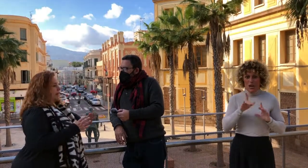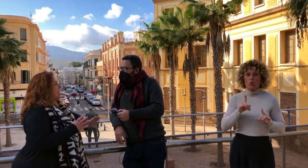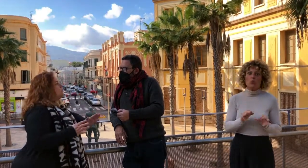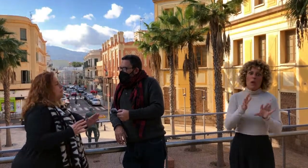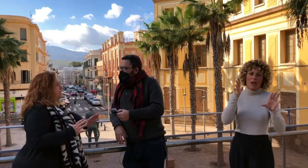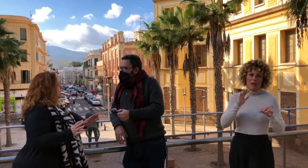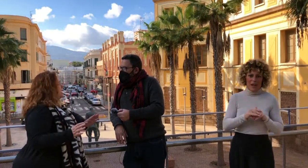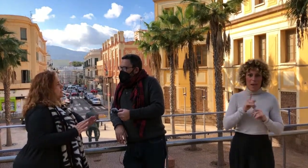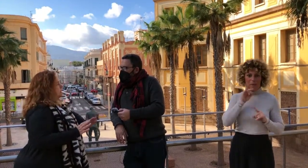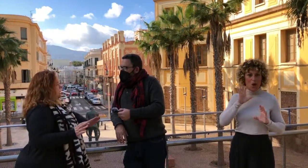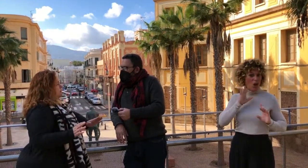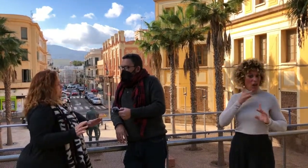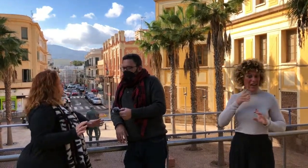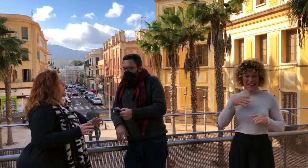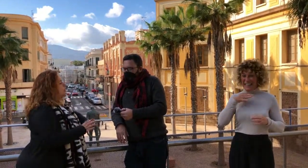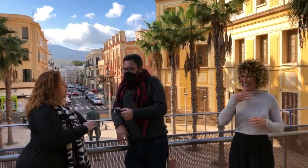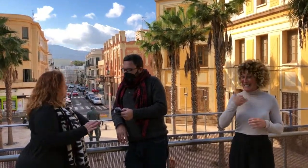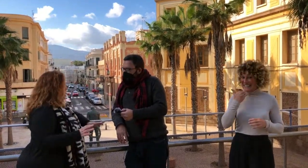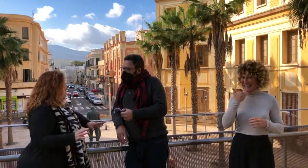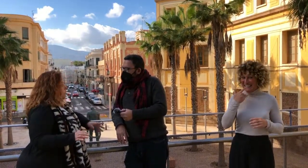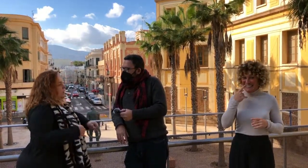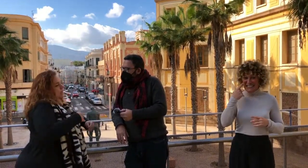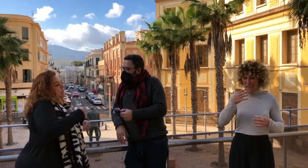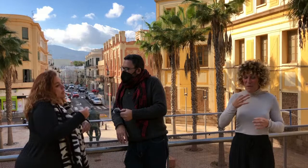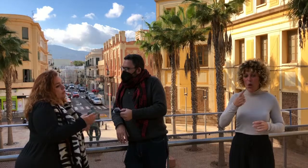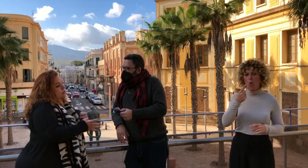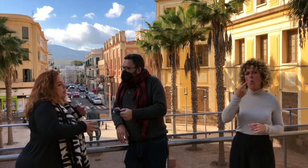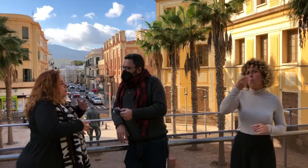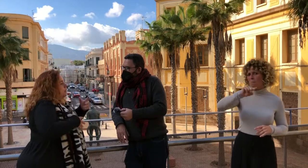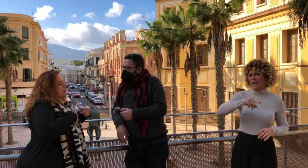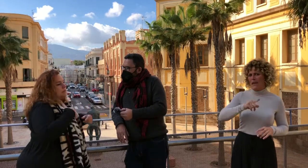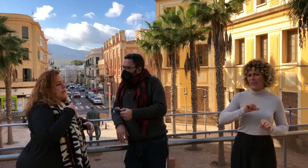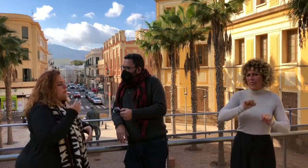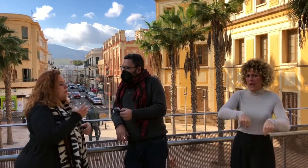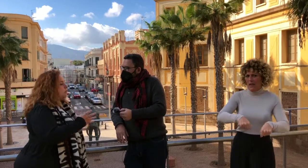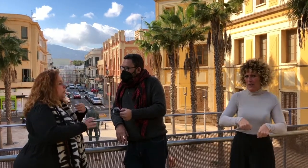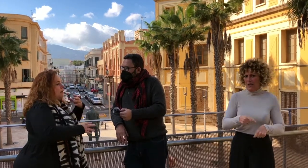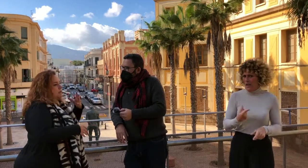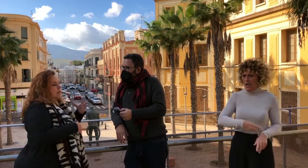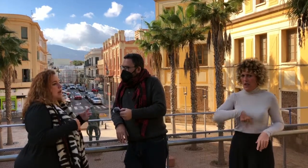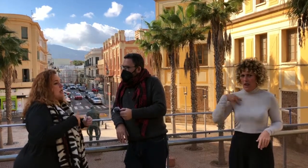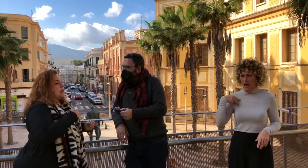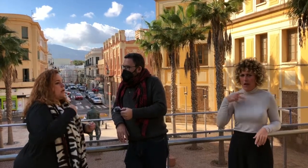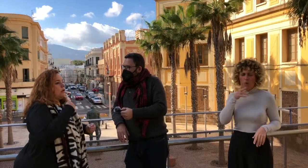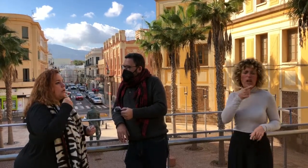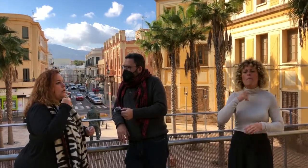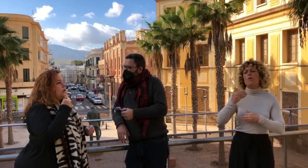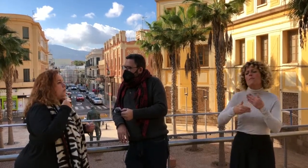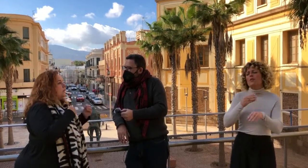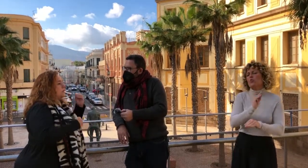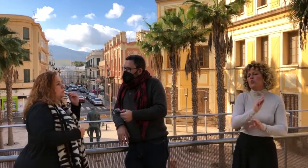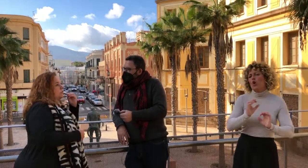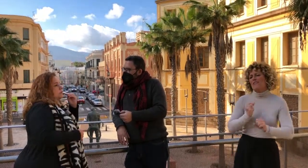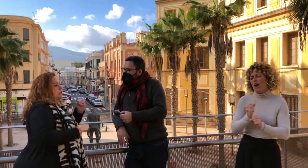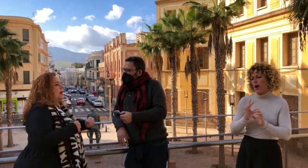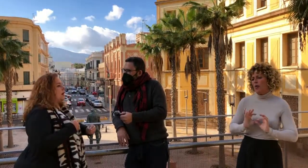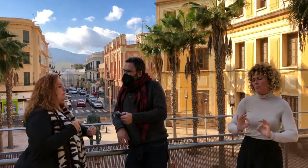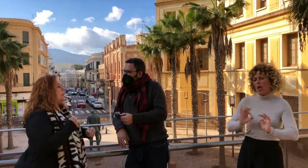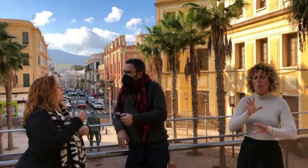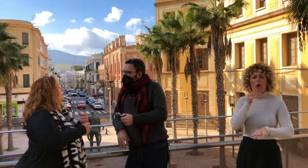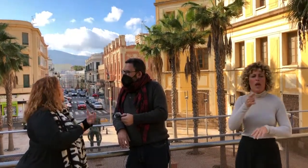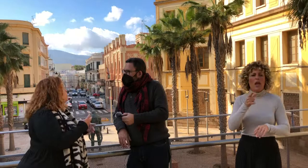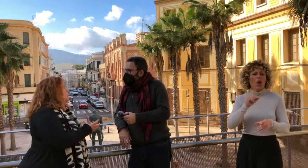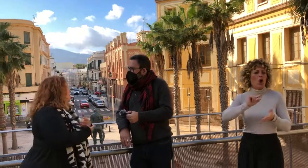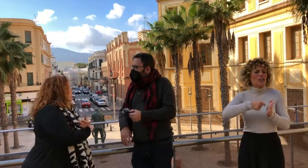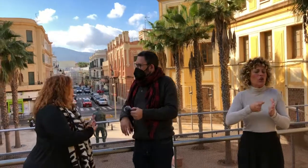Pero en general un mes tarde casi siempre, por norma, porque ellos tienen un procedimiento, porque al final los contratos no están,